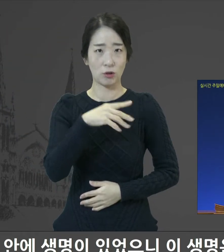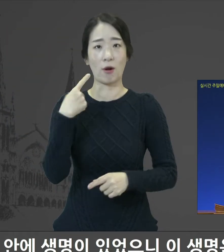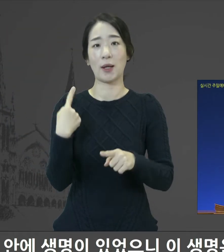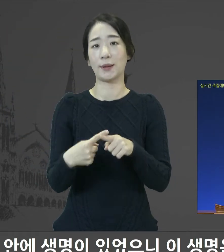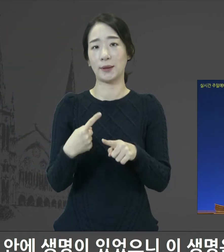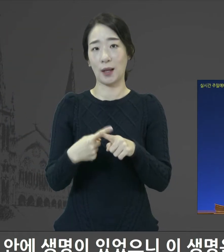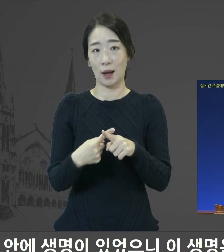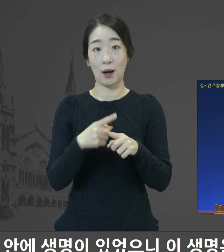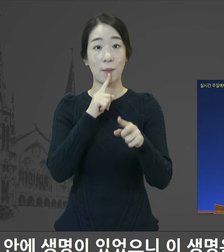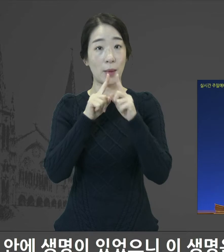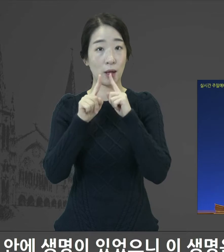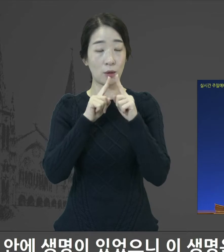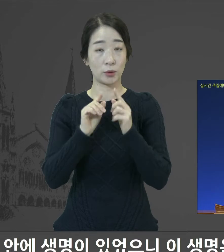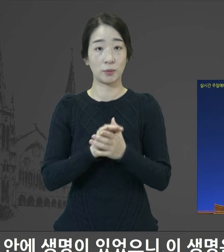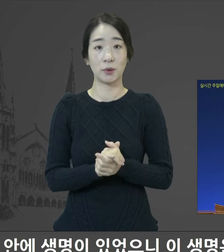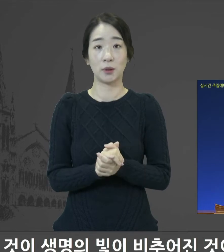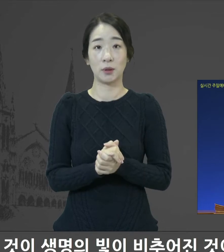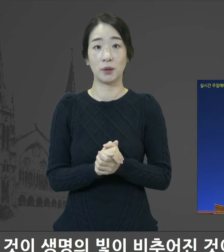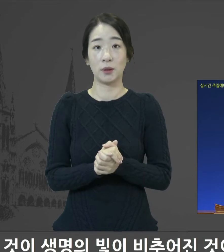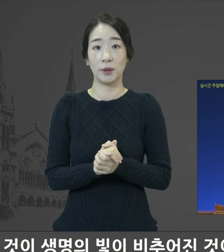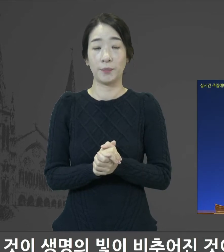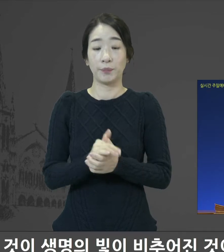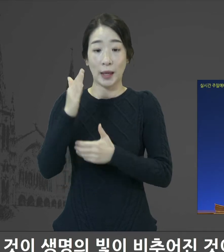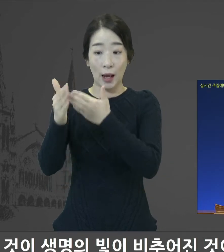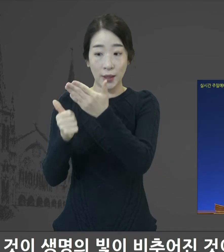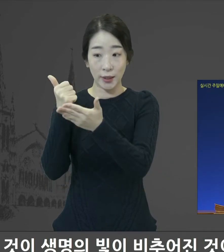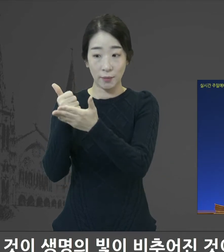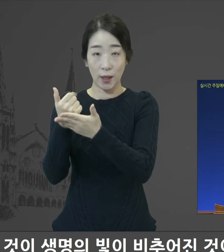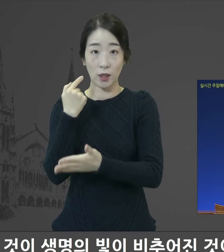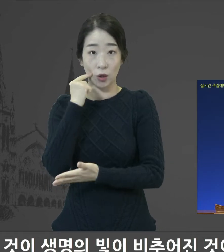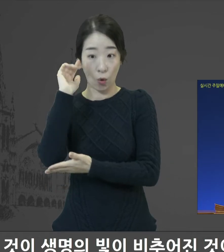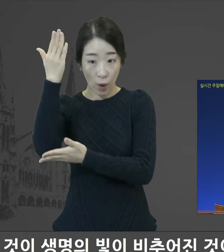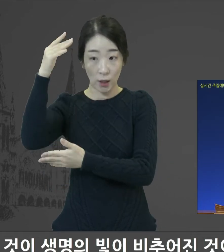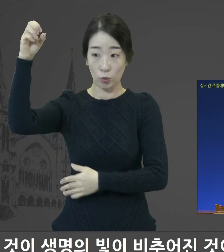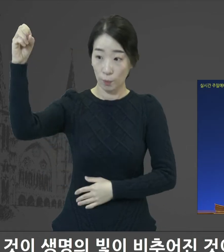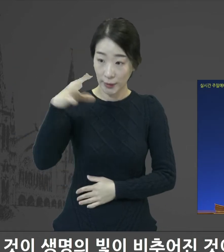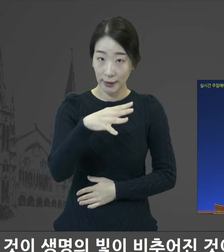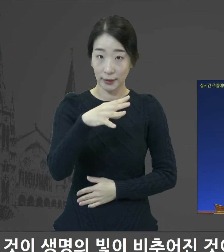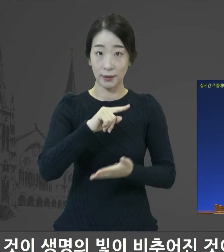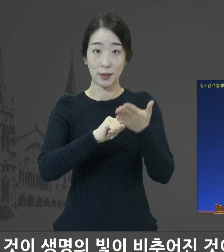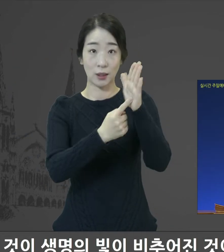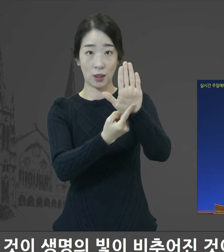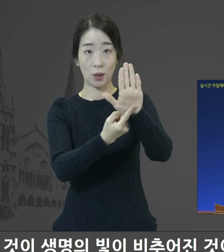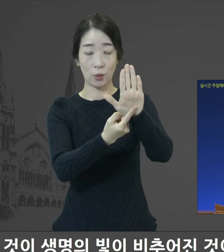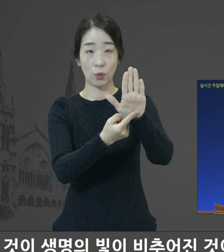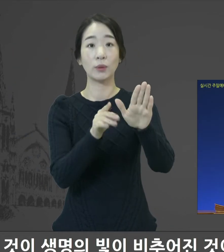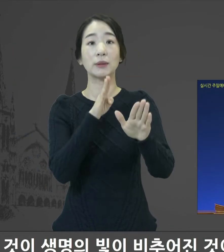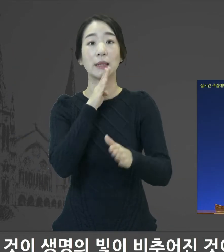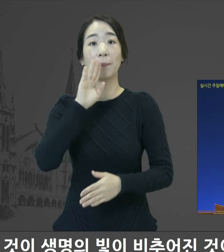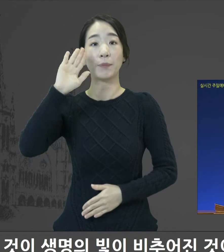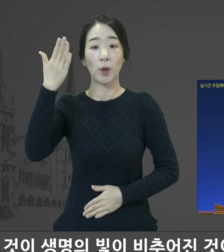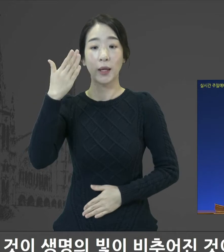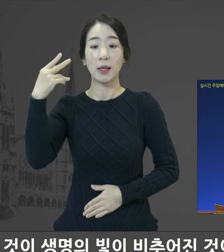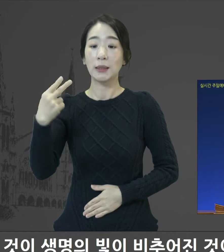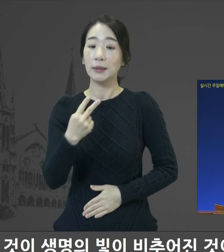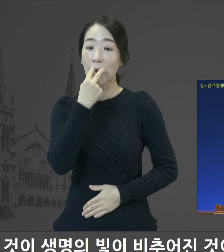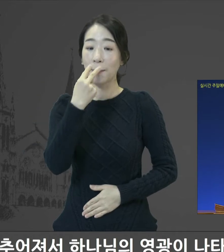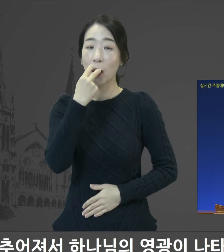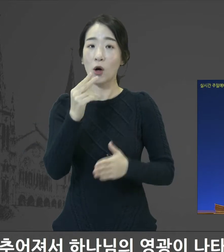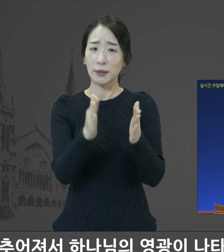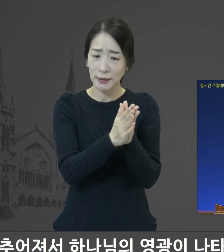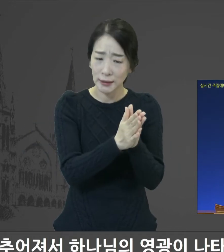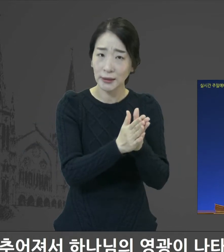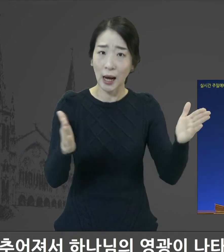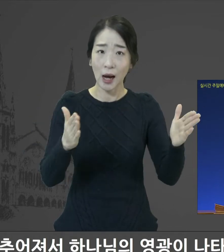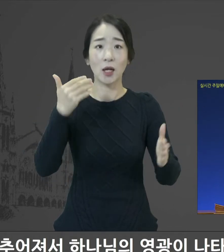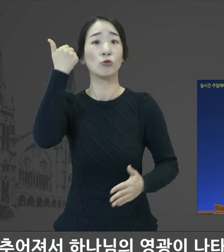생명의 빛이 비추어져서 하나님의 영광이 나타나고 이 세상에 참된 생명이 시작되었다. 이것이